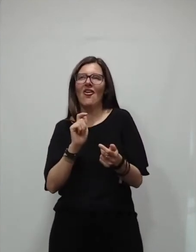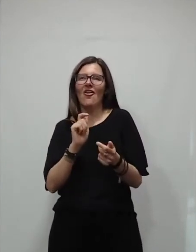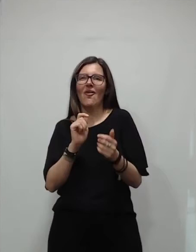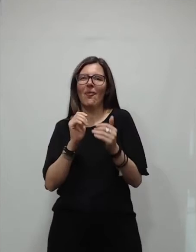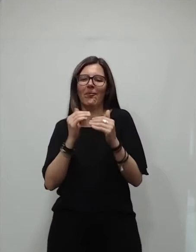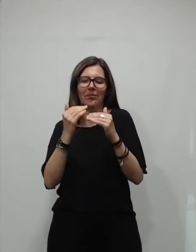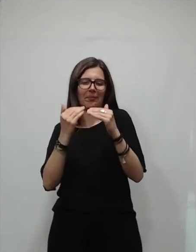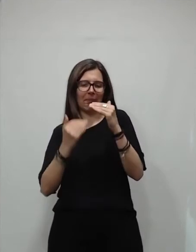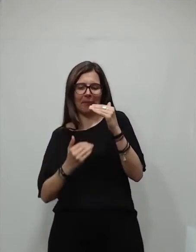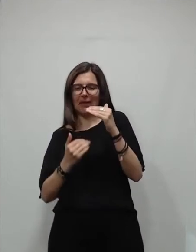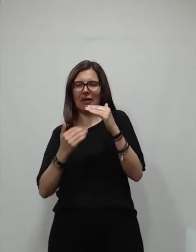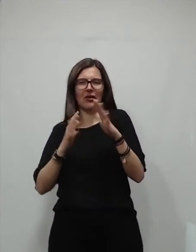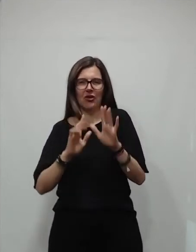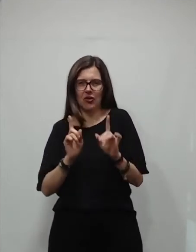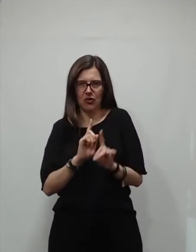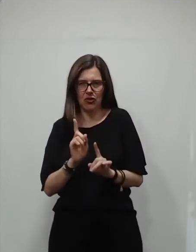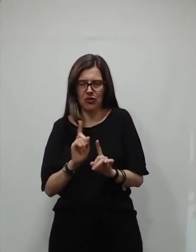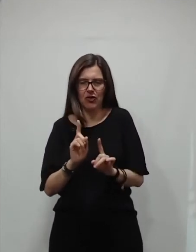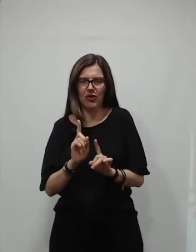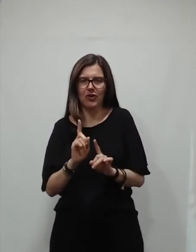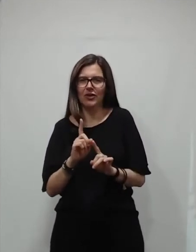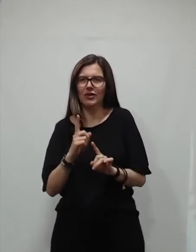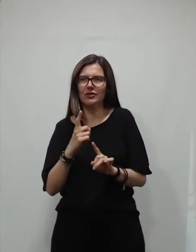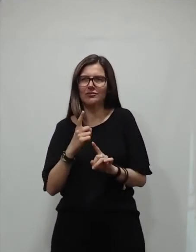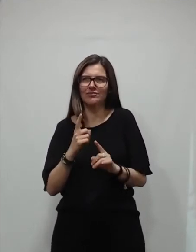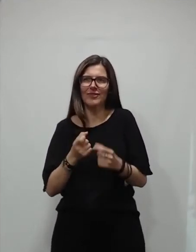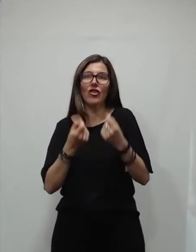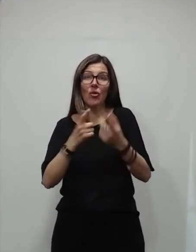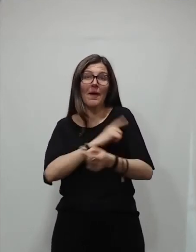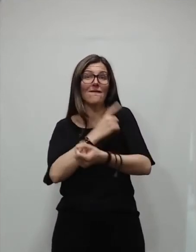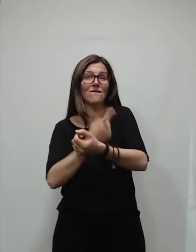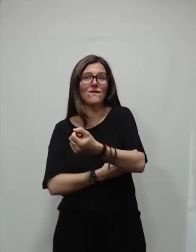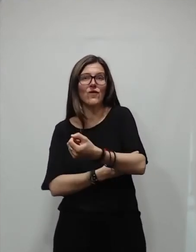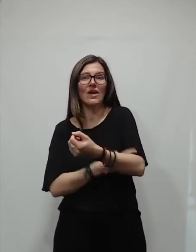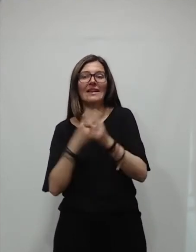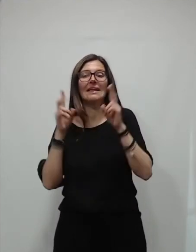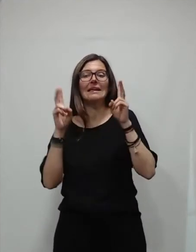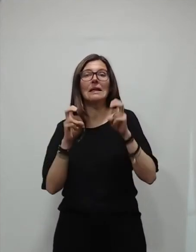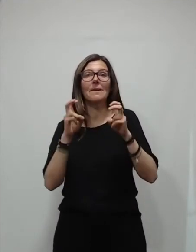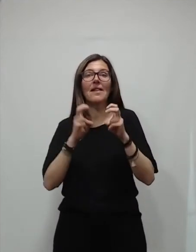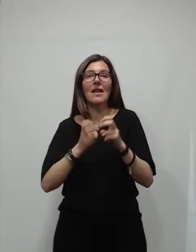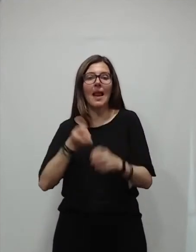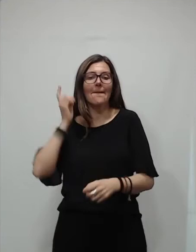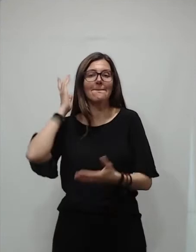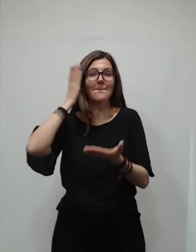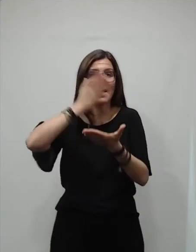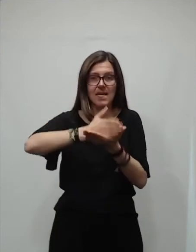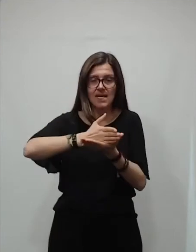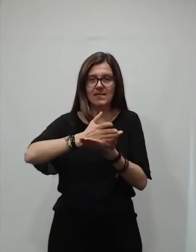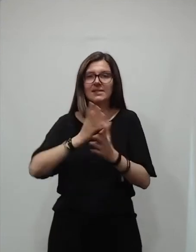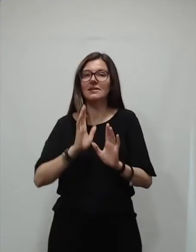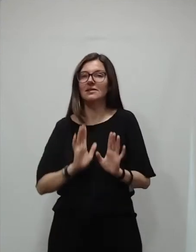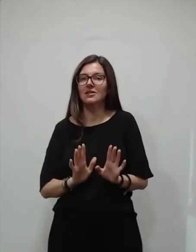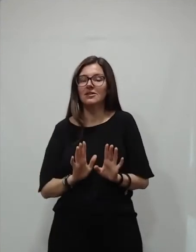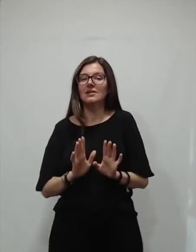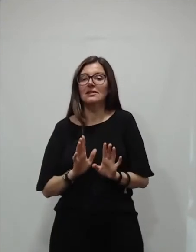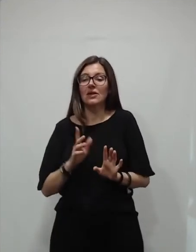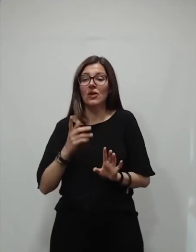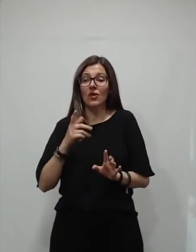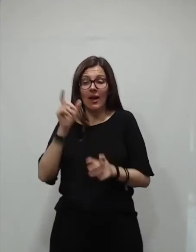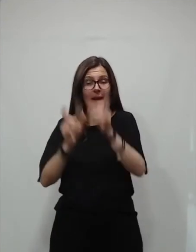en el debate, se ha fortalecido esto de la ejecución de las penas y de las medidas de seguridad, es decir, ya cuando las personas